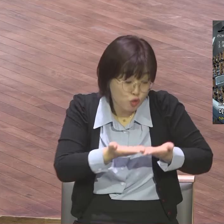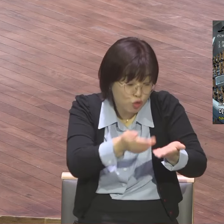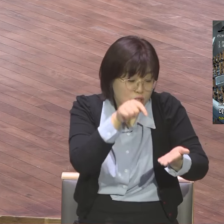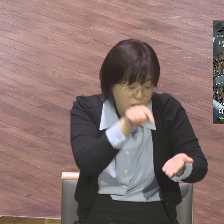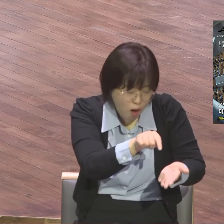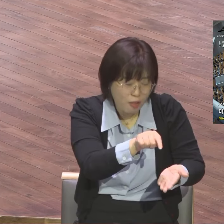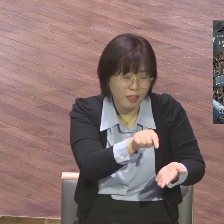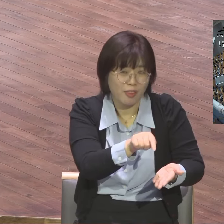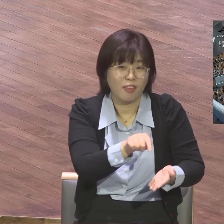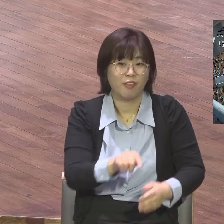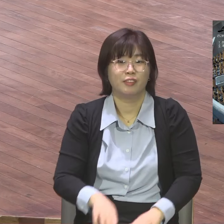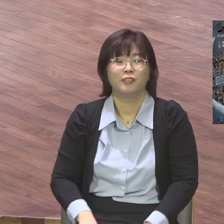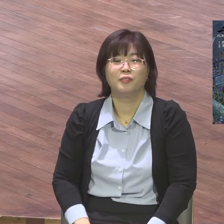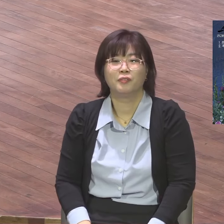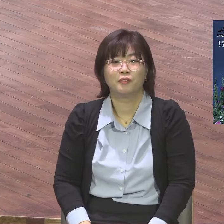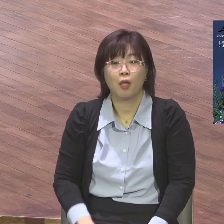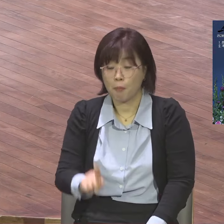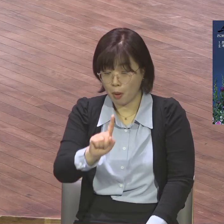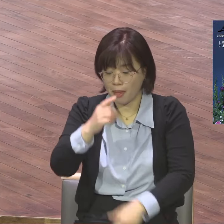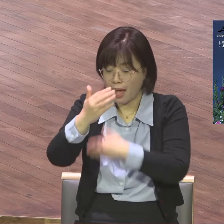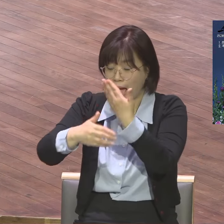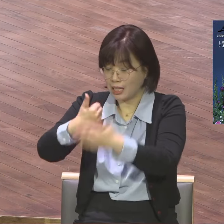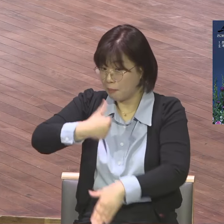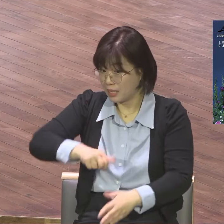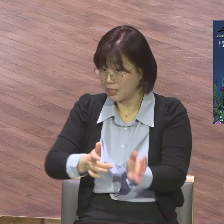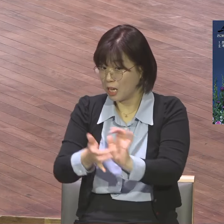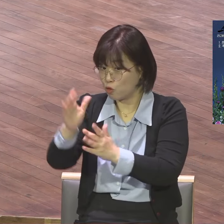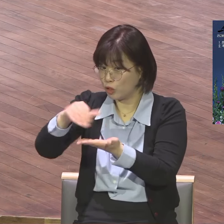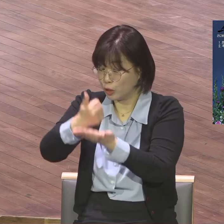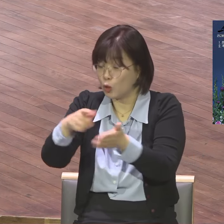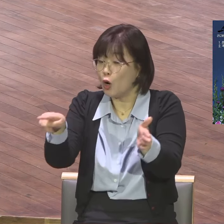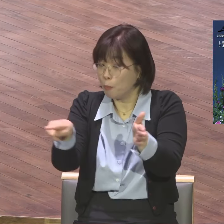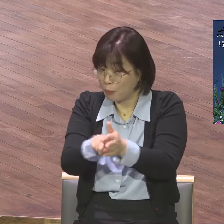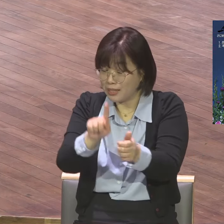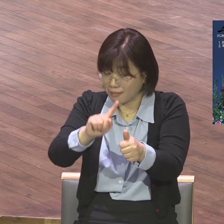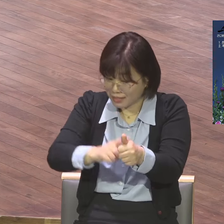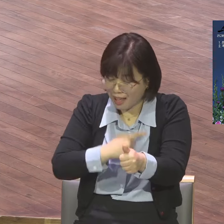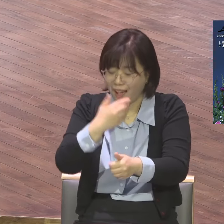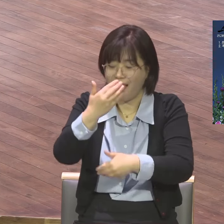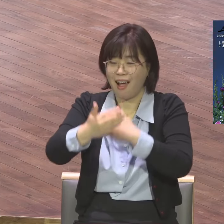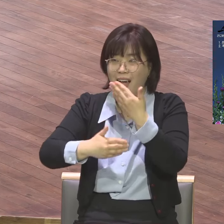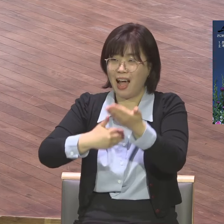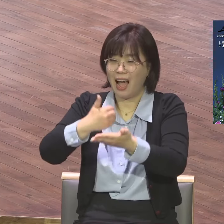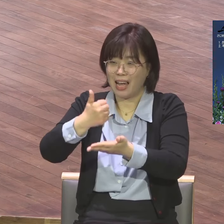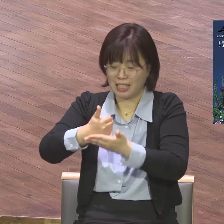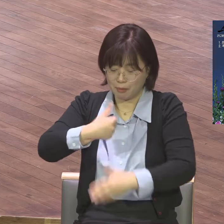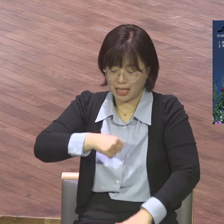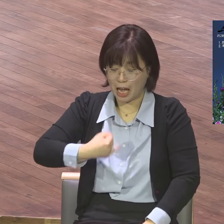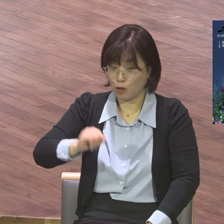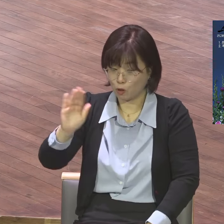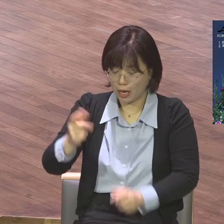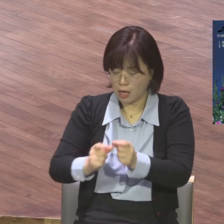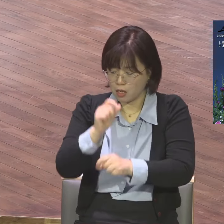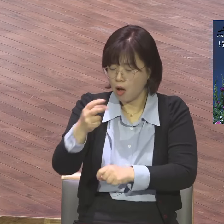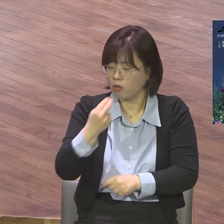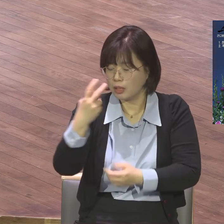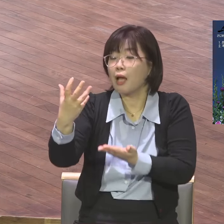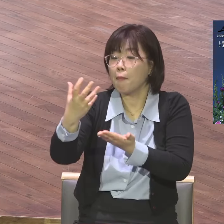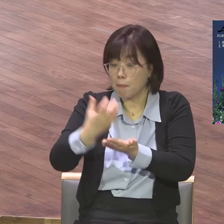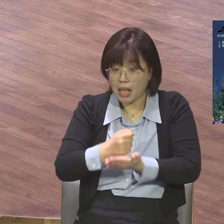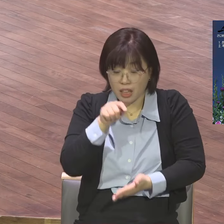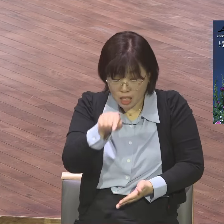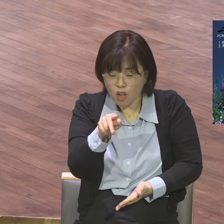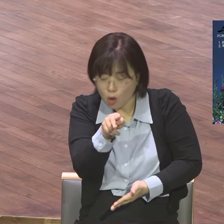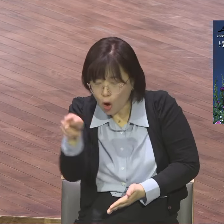하시니라. 하나님 아들 예수 그리스도를 믿고 예수 그리스도를 믿는다가 무슨 말이에요? 예수 그리스도의 하신